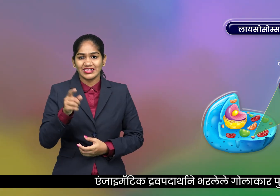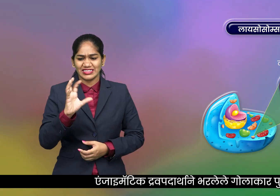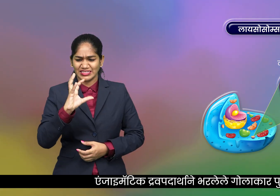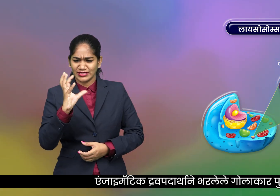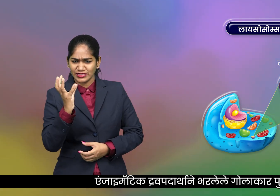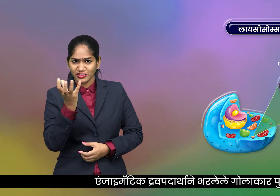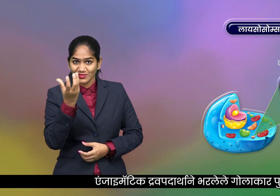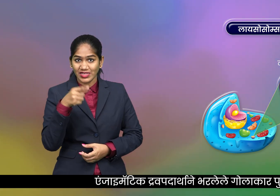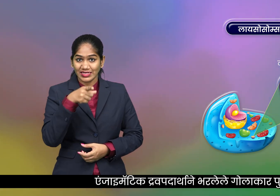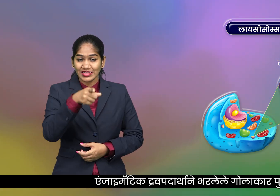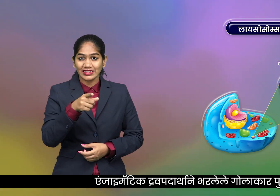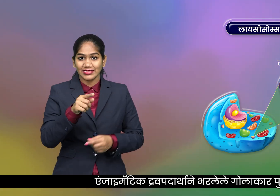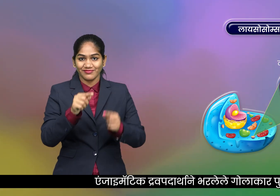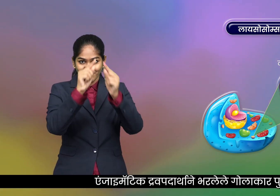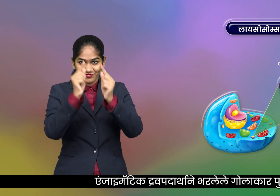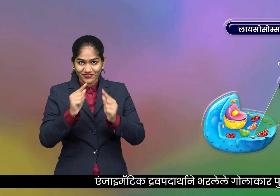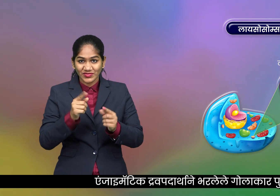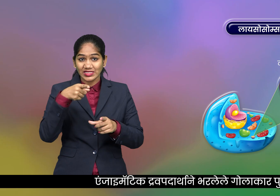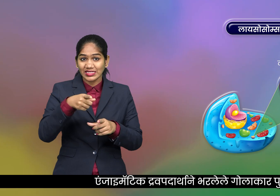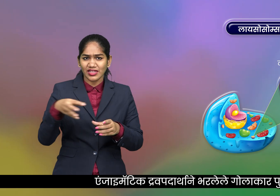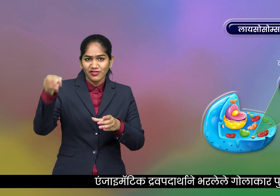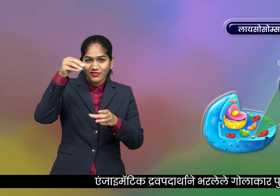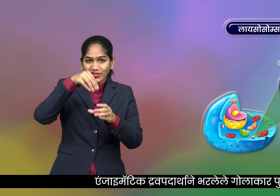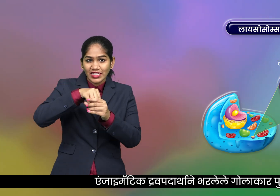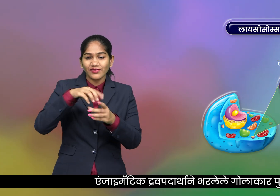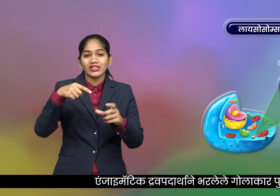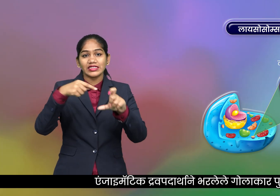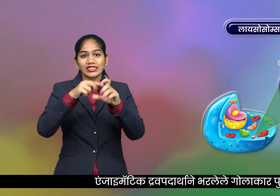एन्झोमायटिक द्रवणा पदार्थाने भरलेला गोलाकार पुटिका.